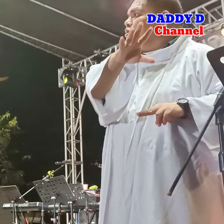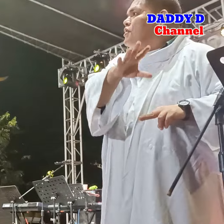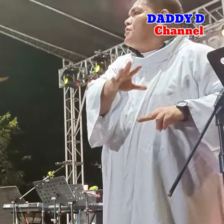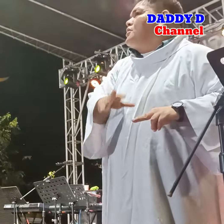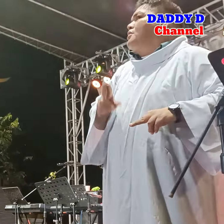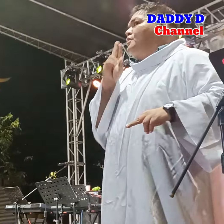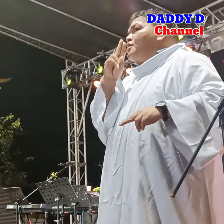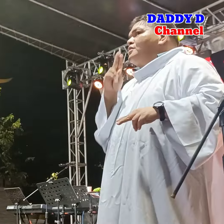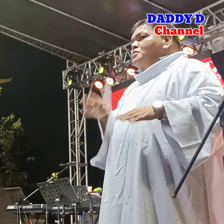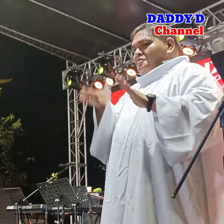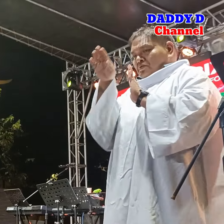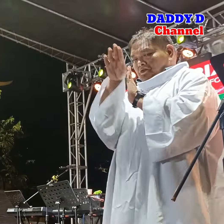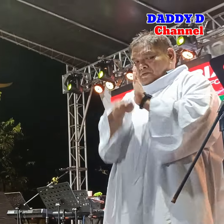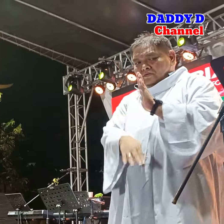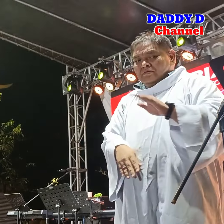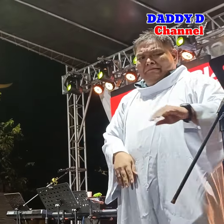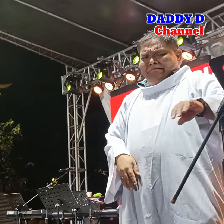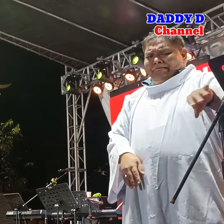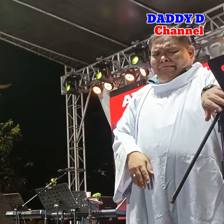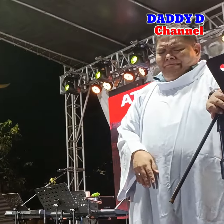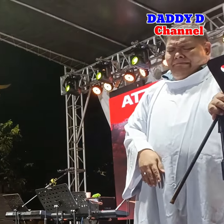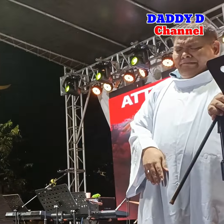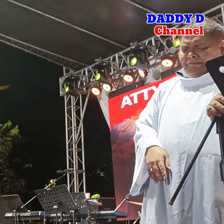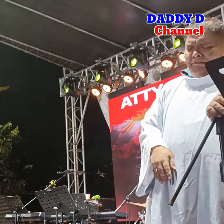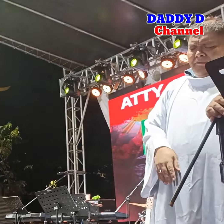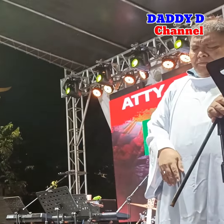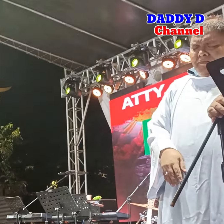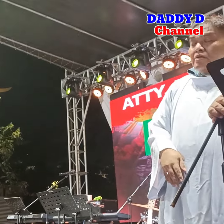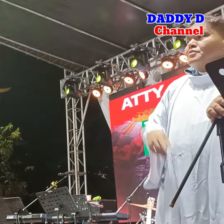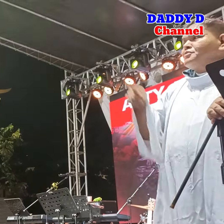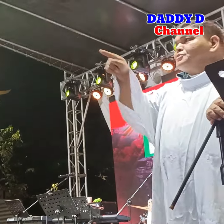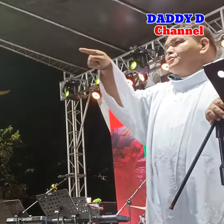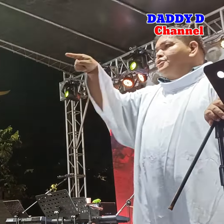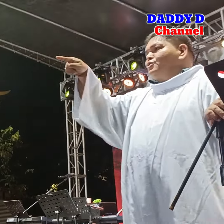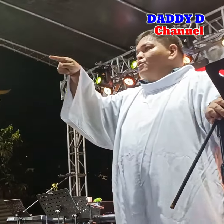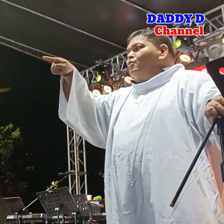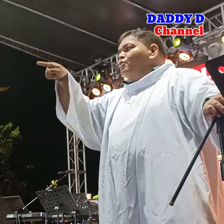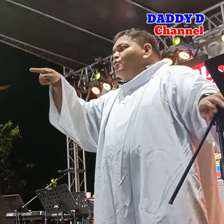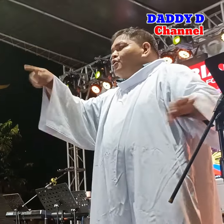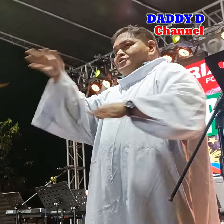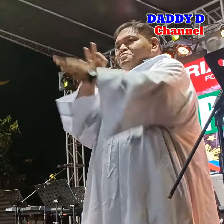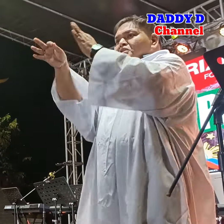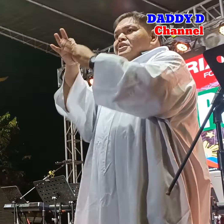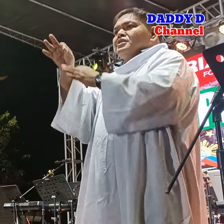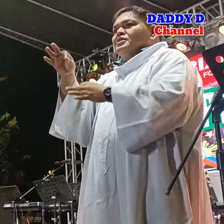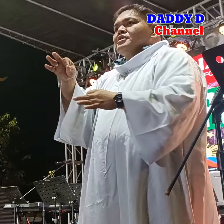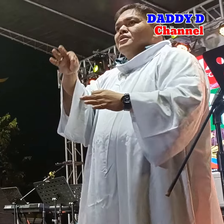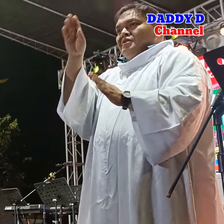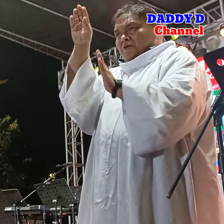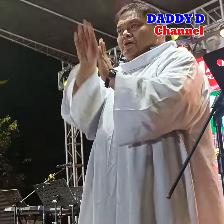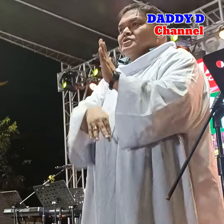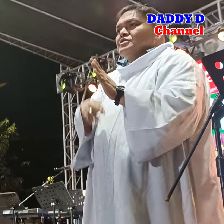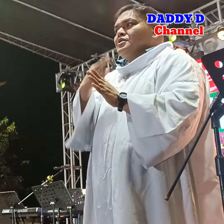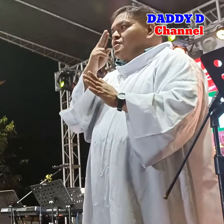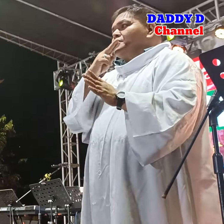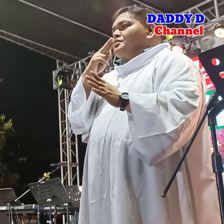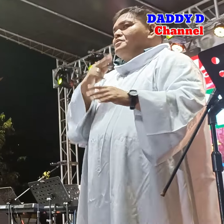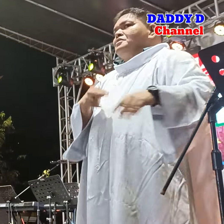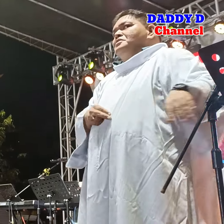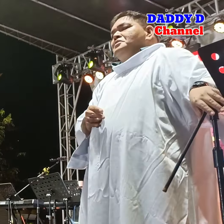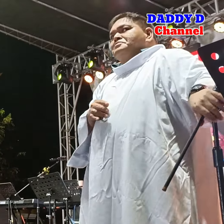bigas, bababa ang presyo nito. Kayo magsabi, bumababa presyo ng bigas?